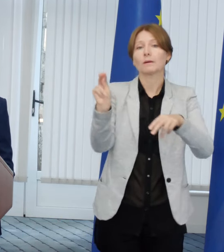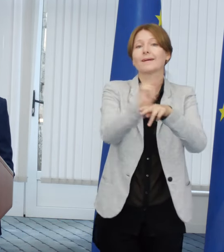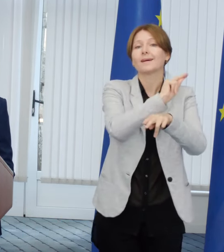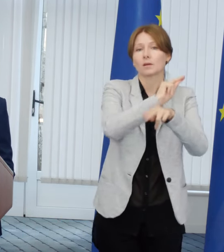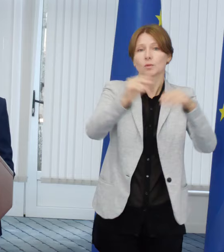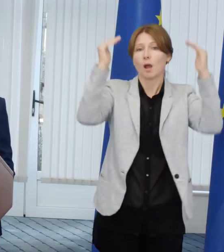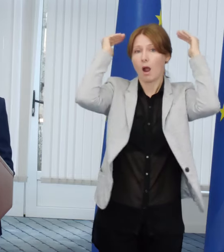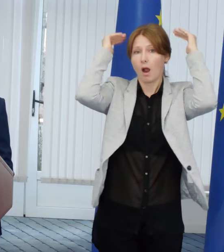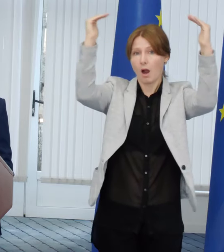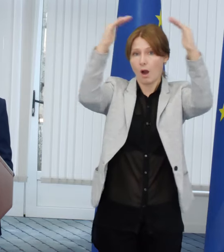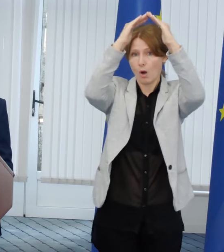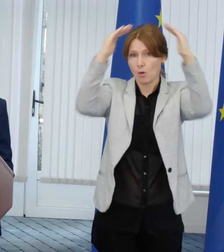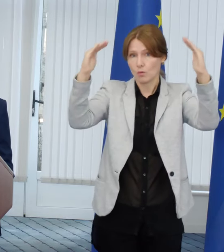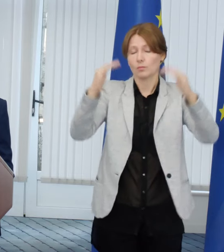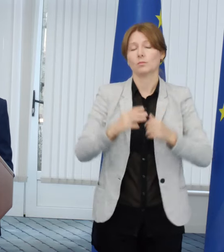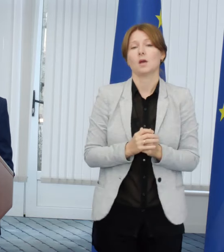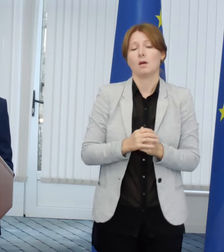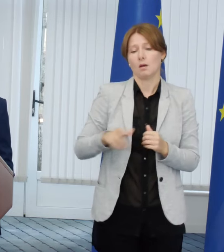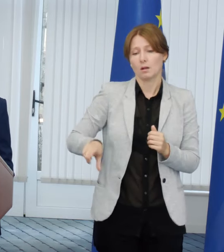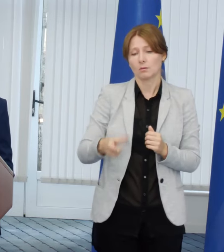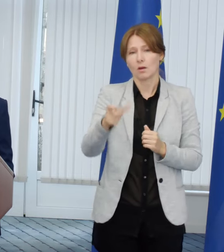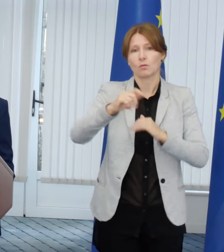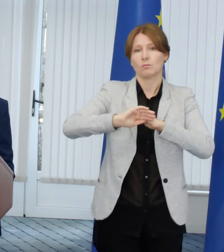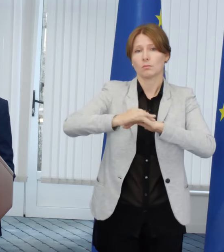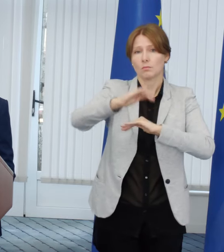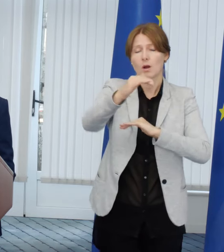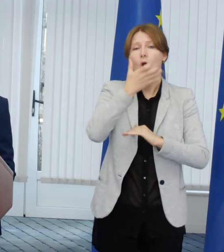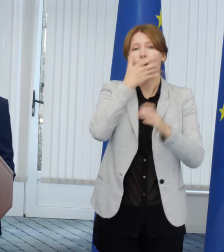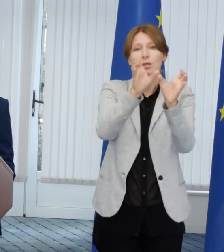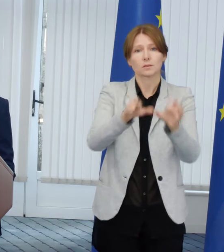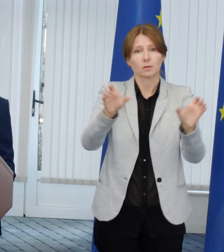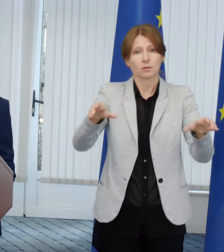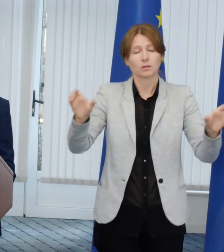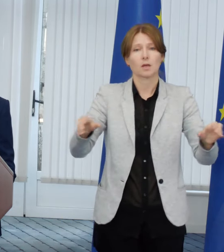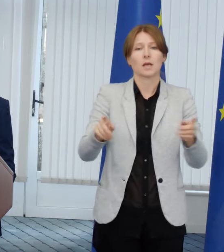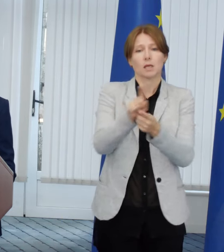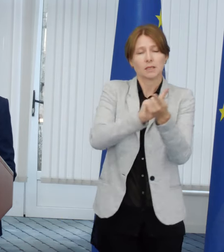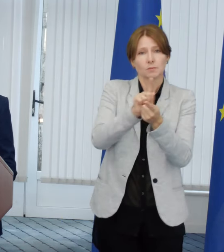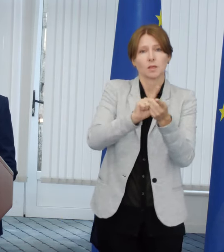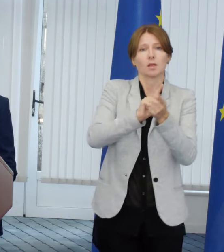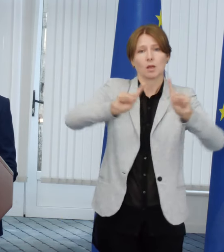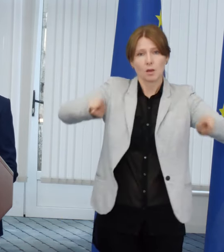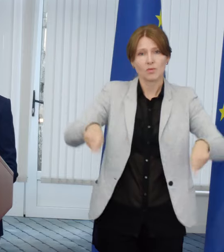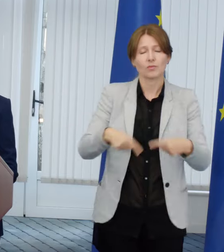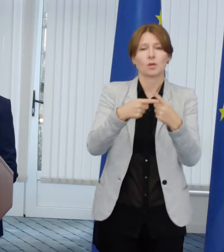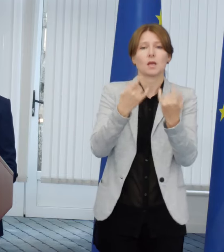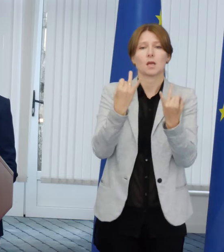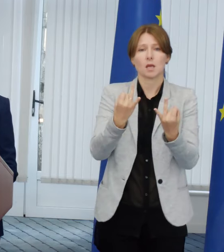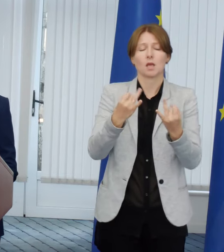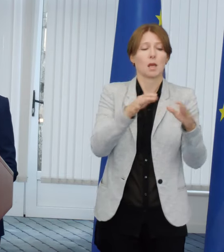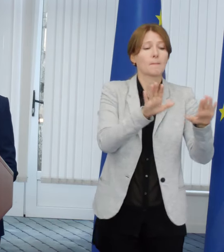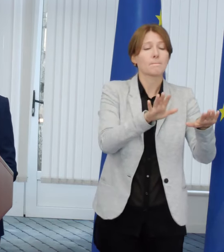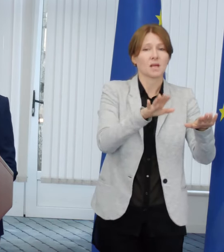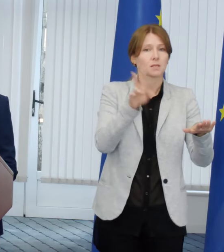va fi reparat acoperișul, căile de acces, sistemul de încălzire, renovare și adaptarea